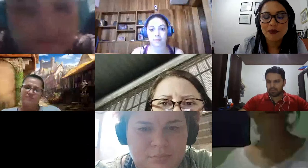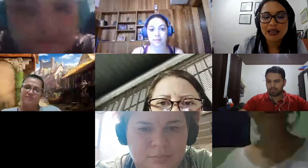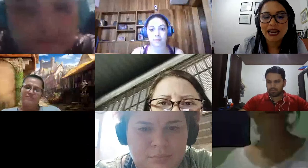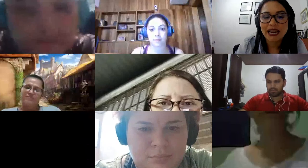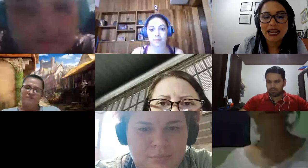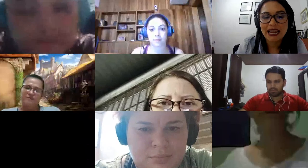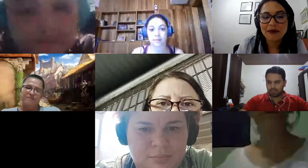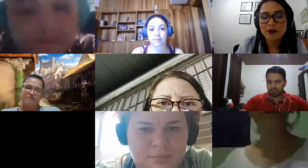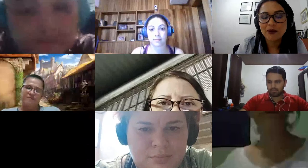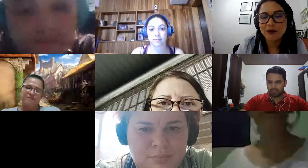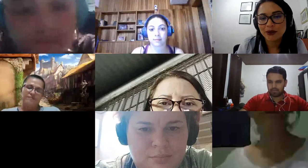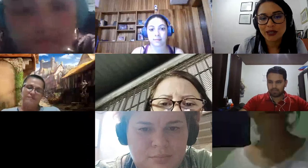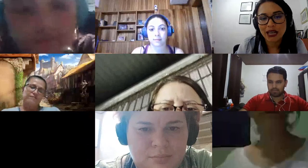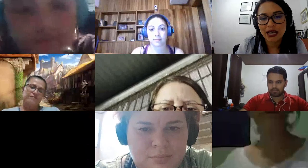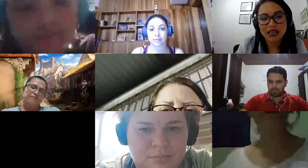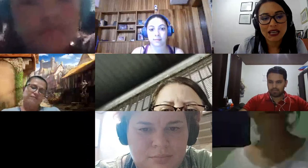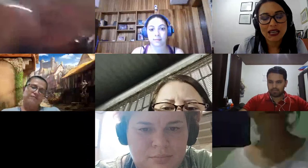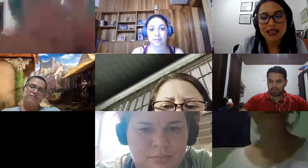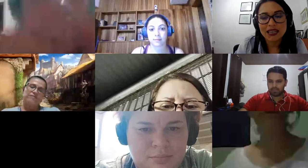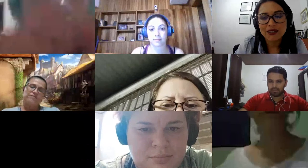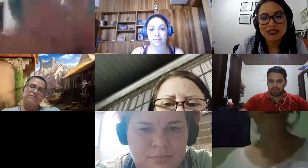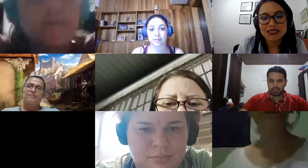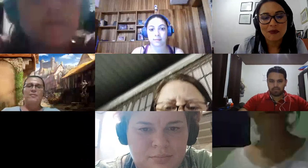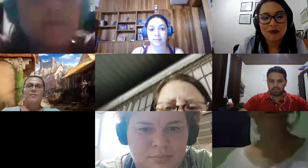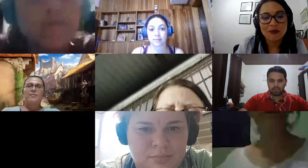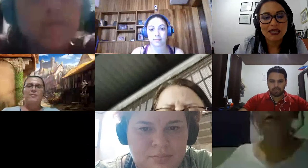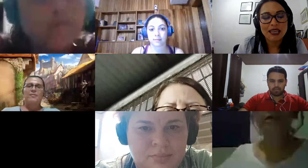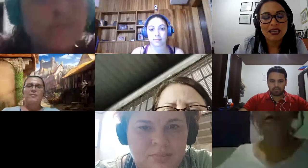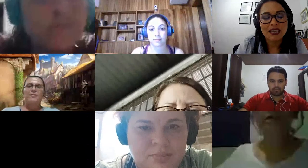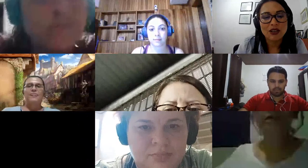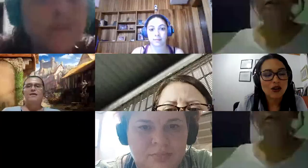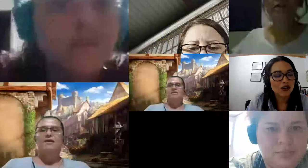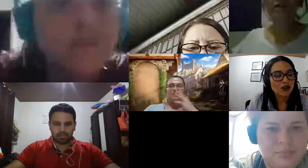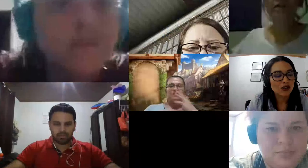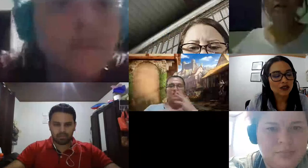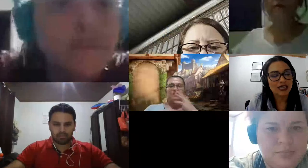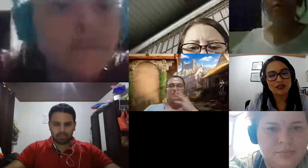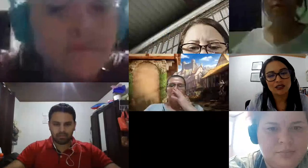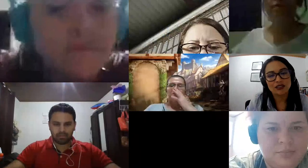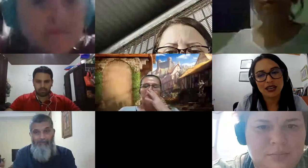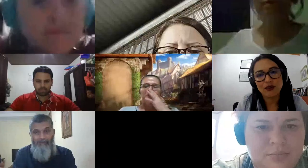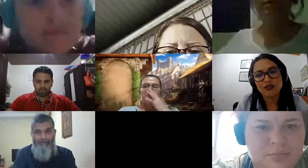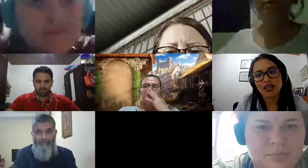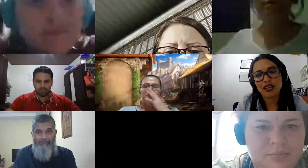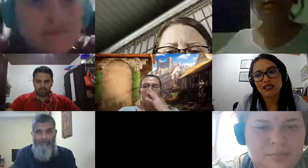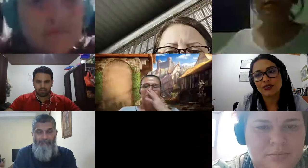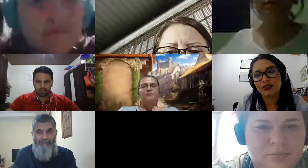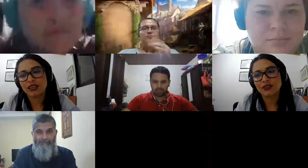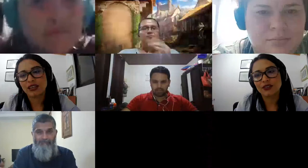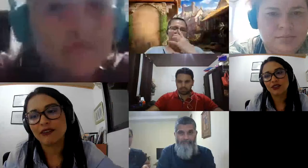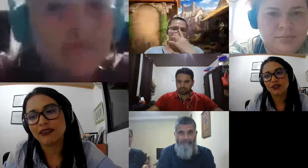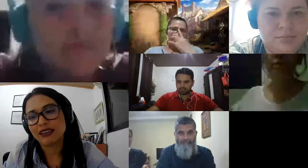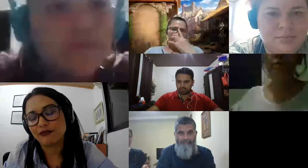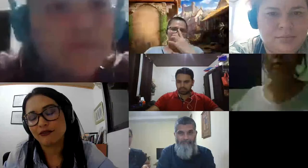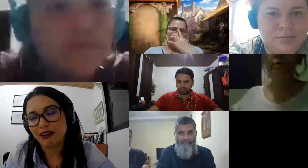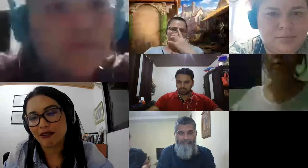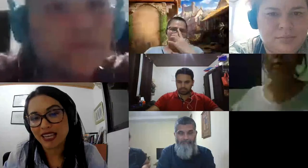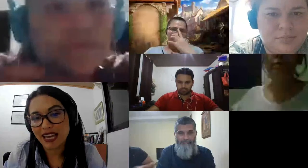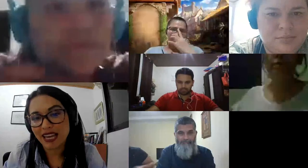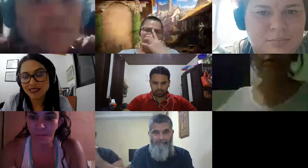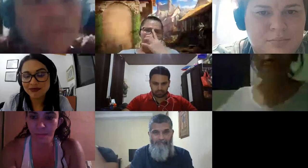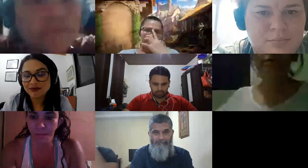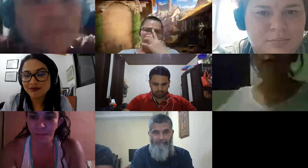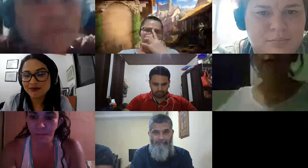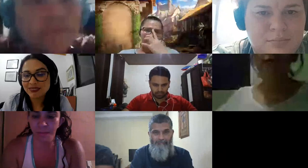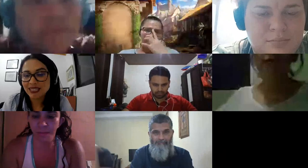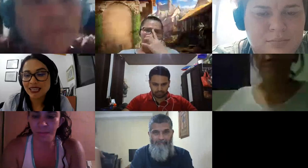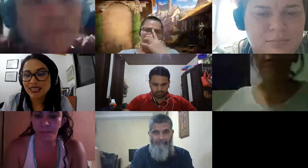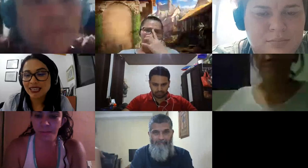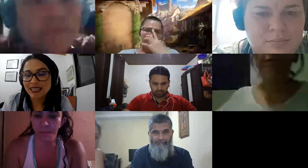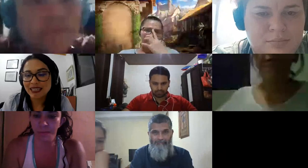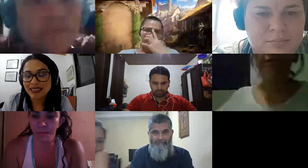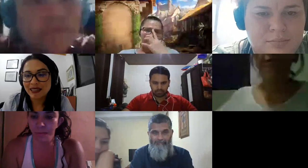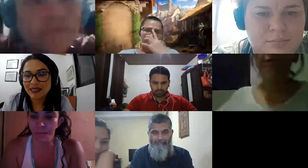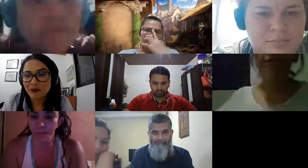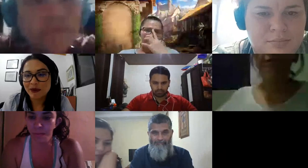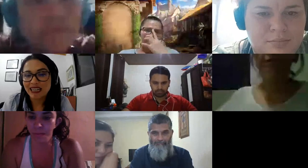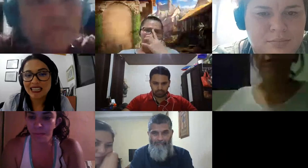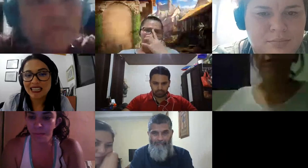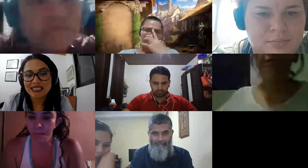Vi, por ejemplo, perdona, que nos están pidiendo los datos de contacto de Fabián para